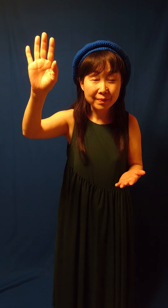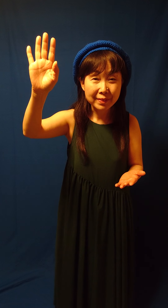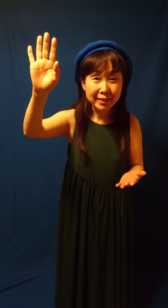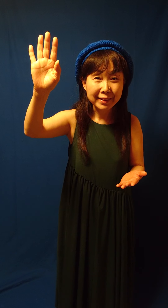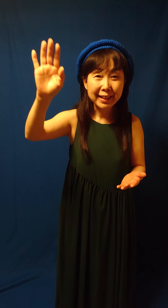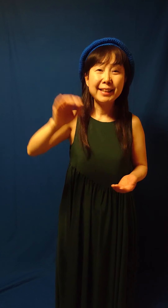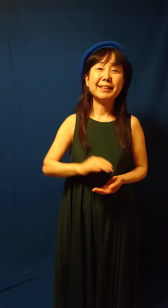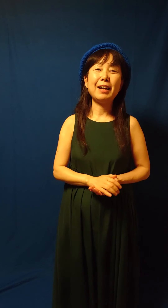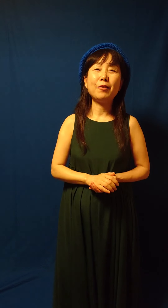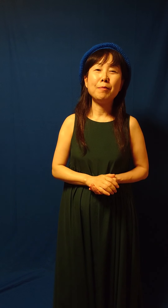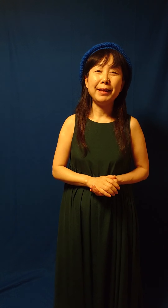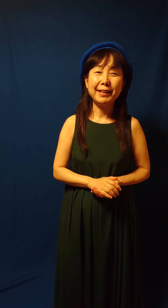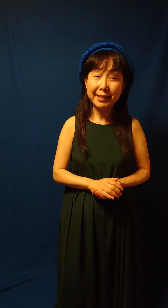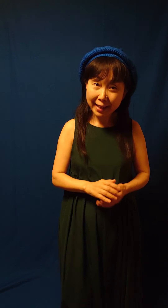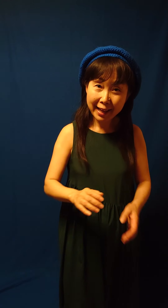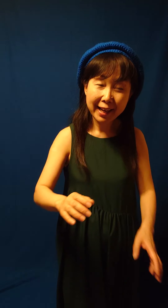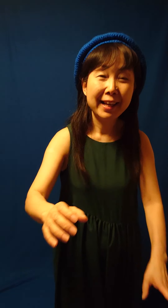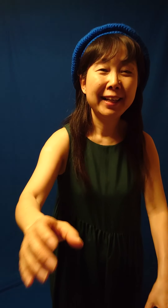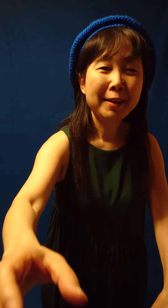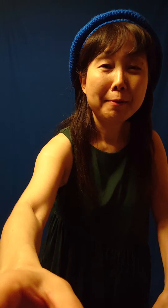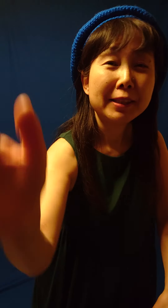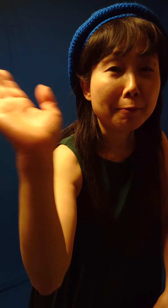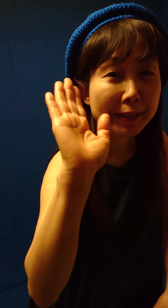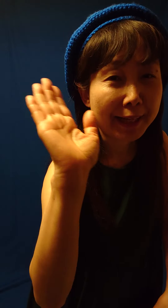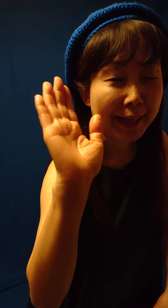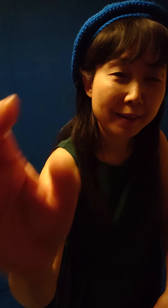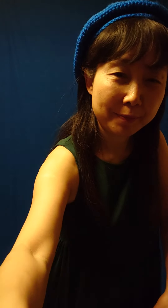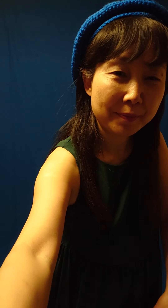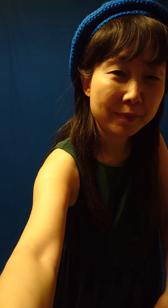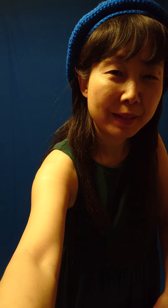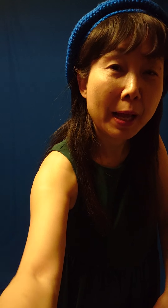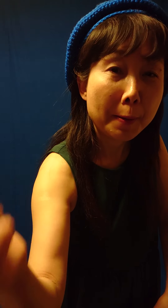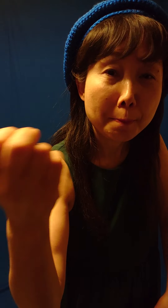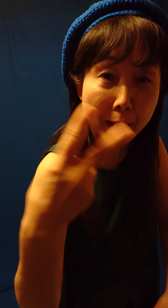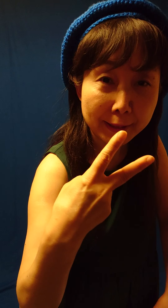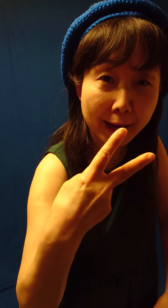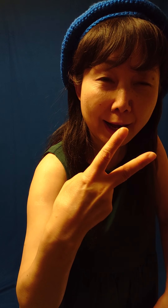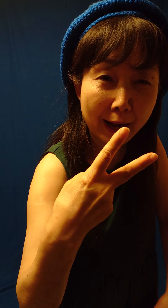はい、ですか、ここまででね。じゃあまたね。また。